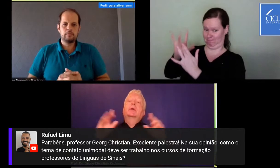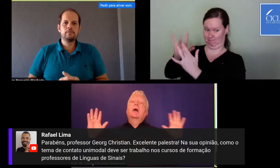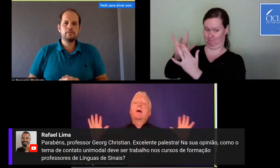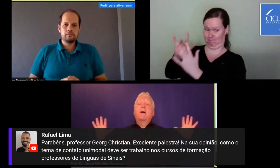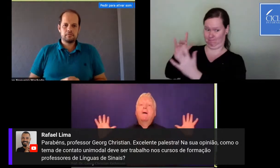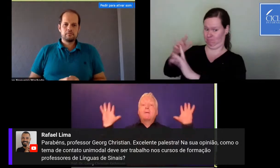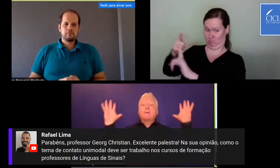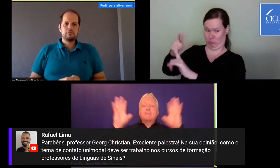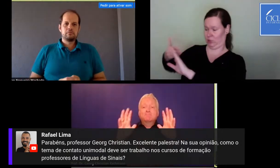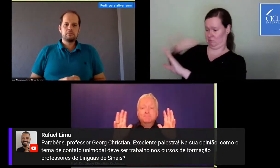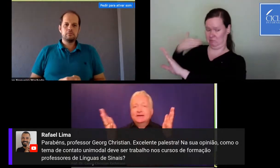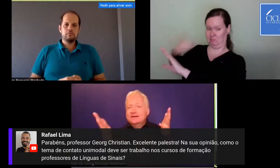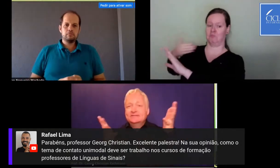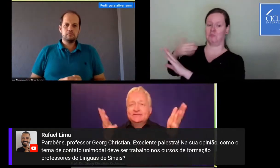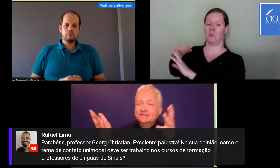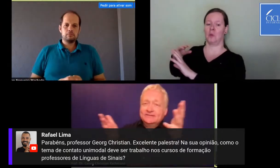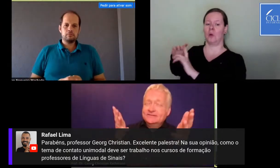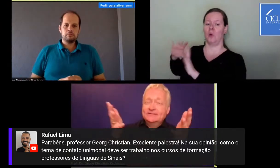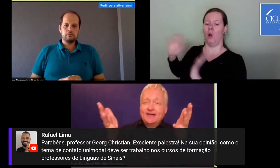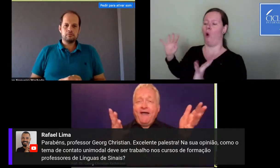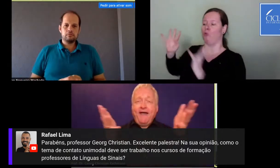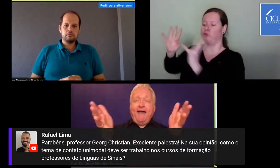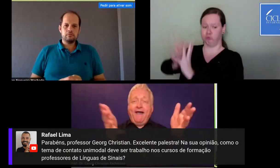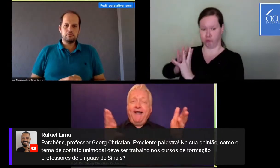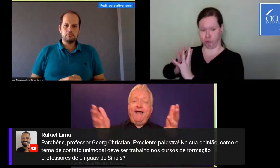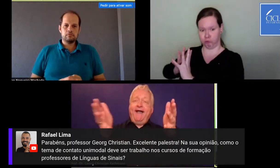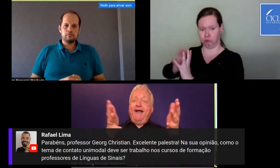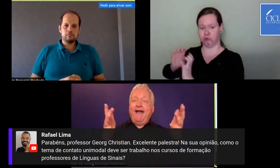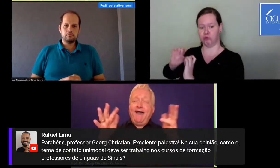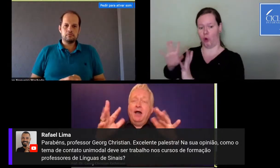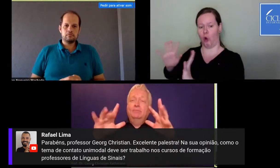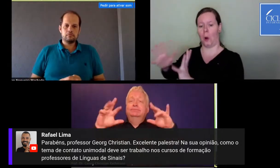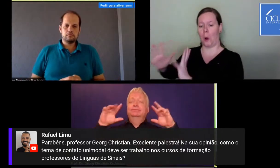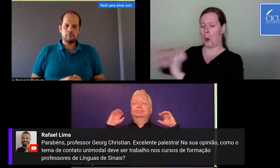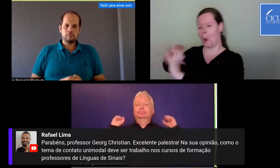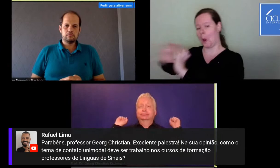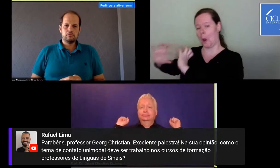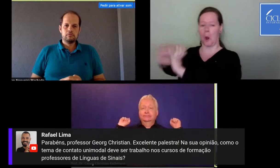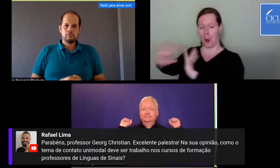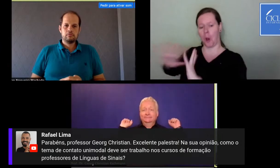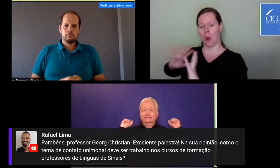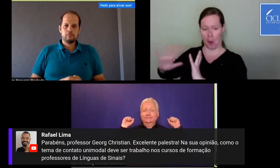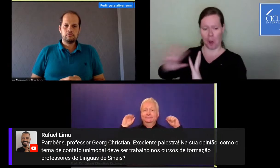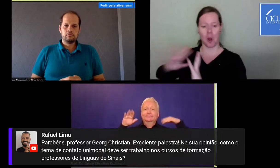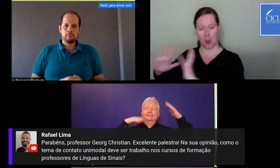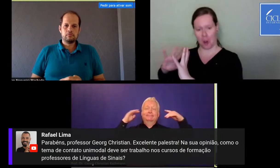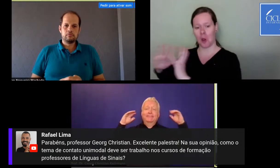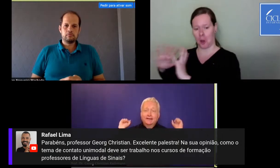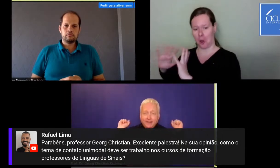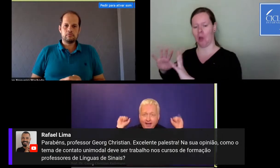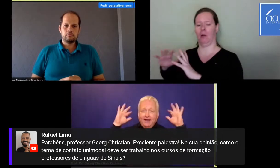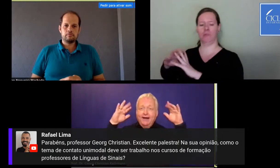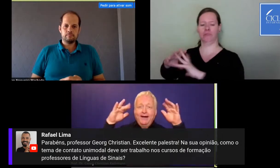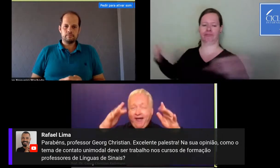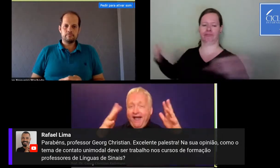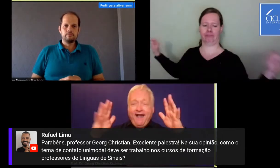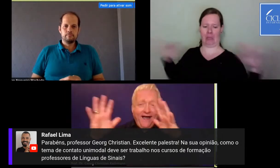Esse contato feito pela internet, por exemplo, em todos esses encontros,